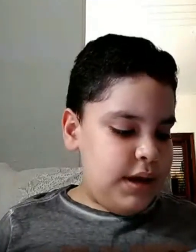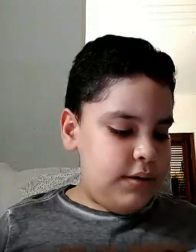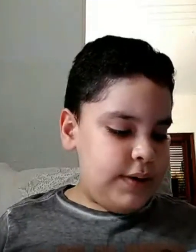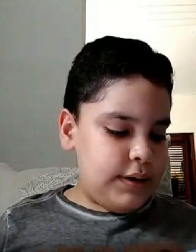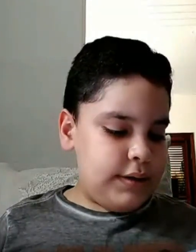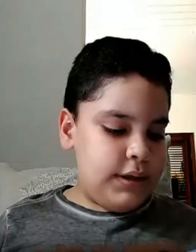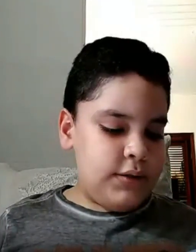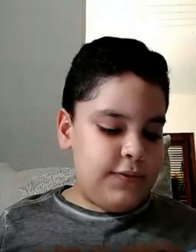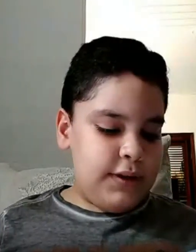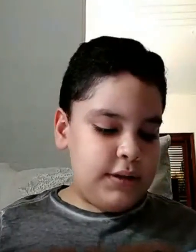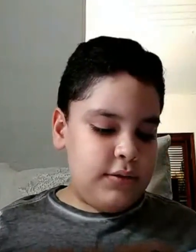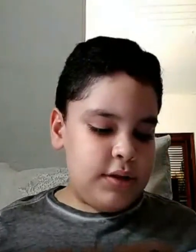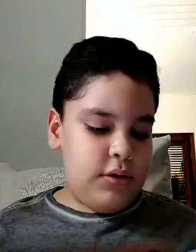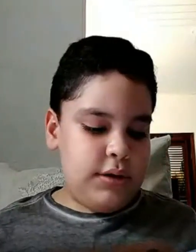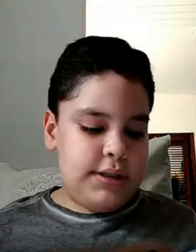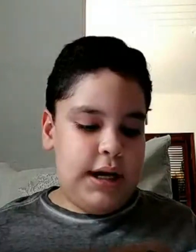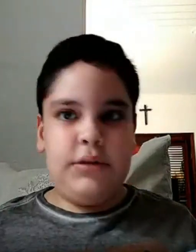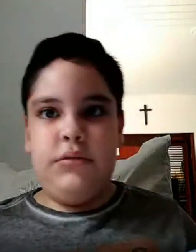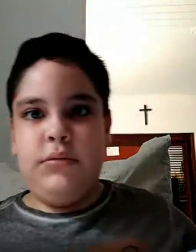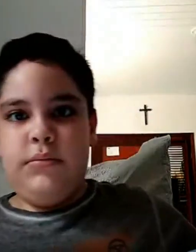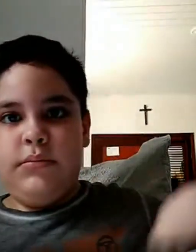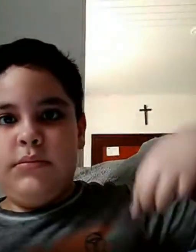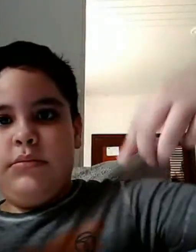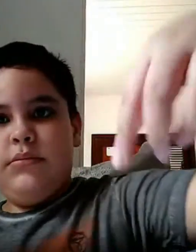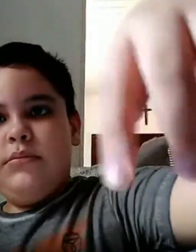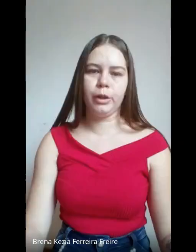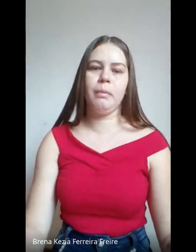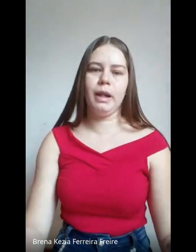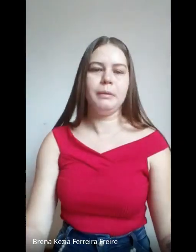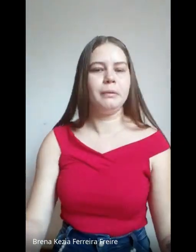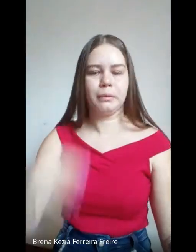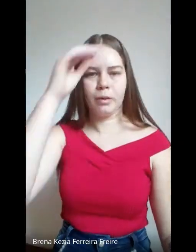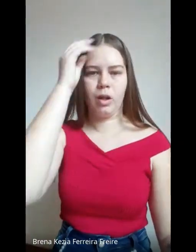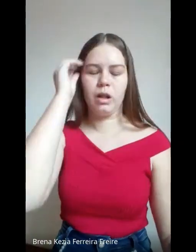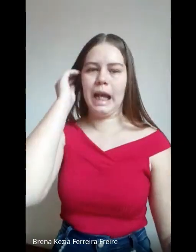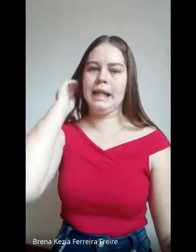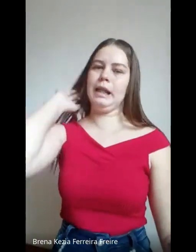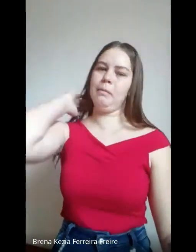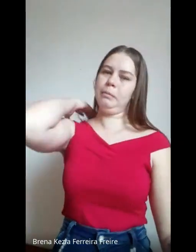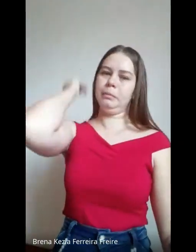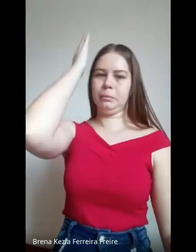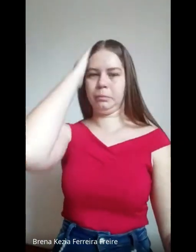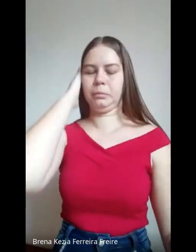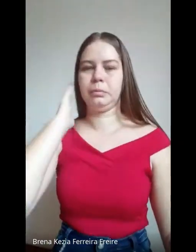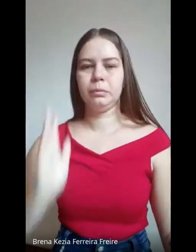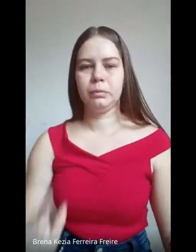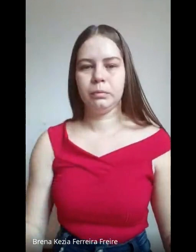Terminei o exercício físico escorchado. Muito bem. Kaique? E